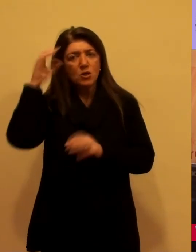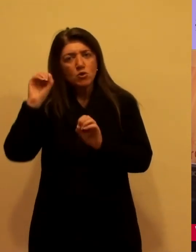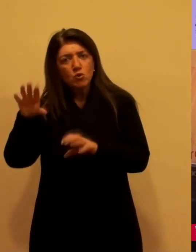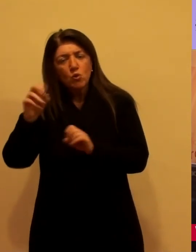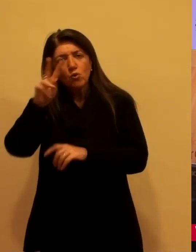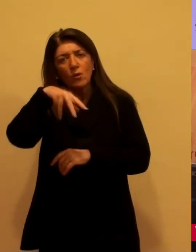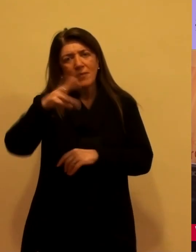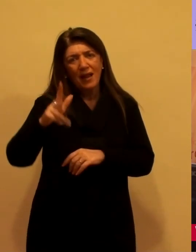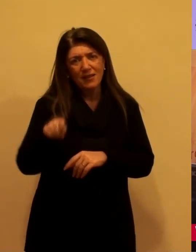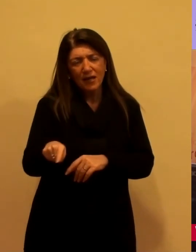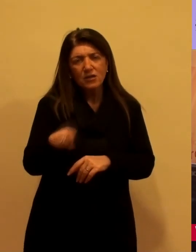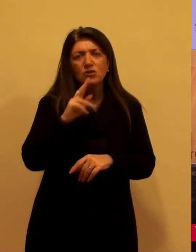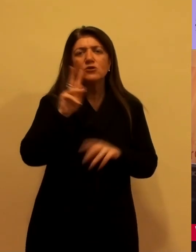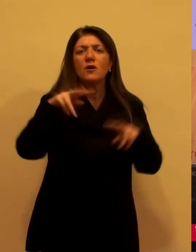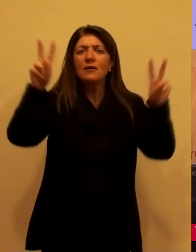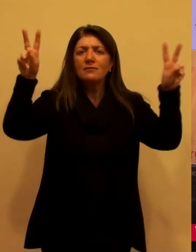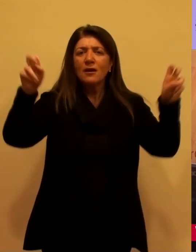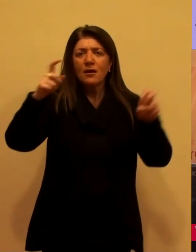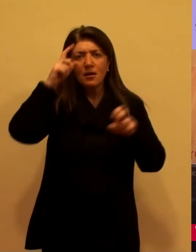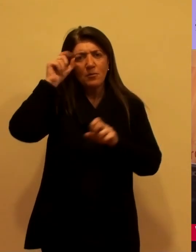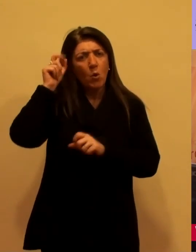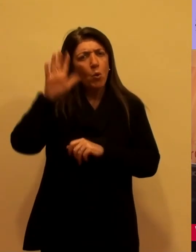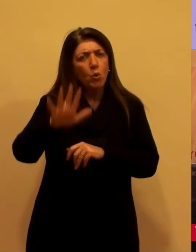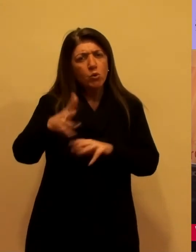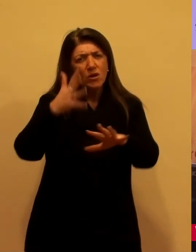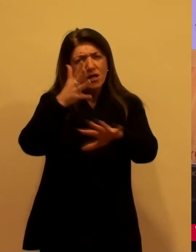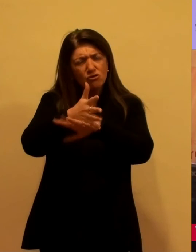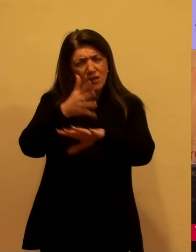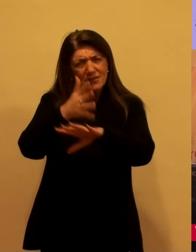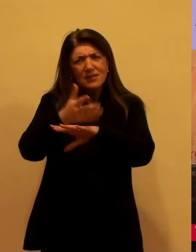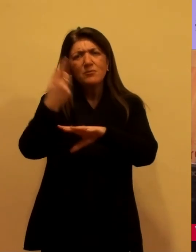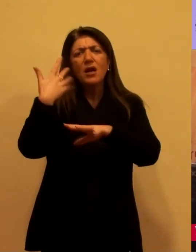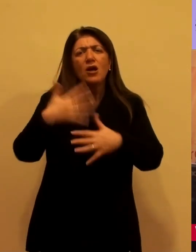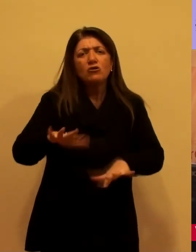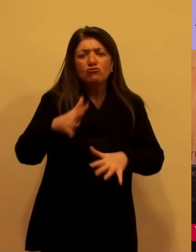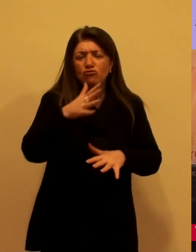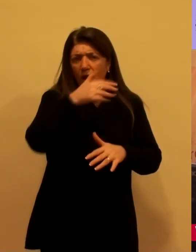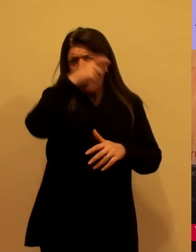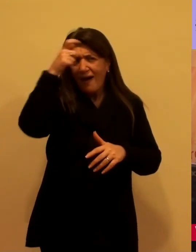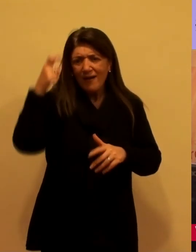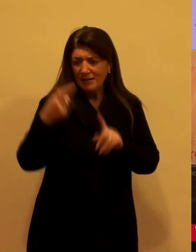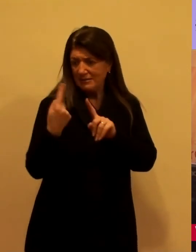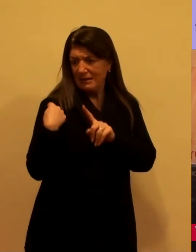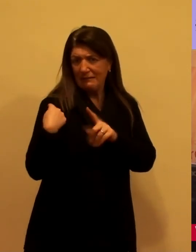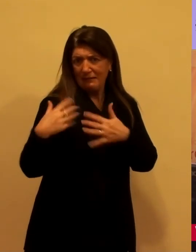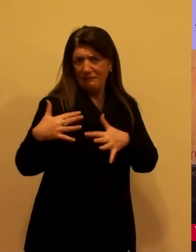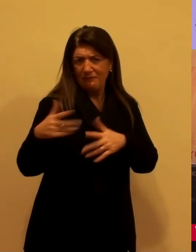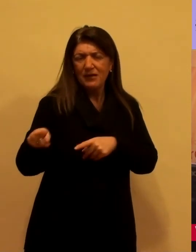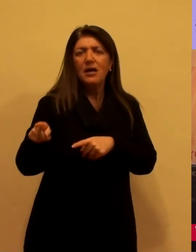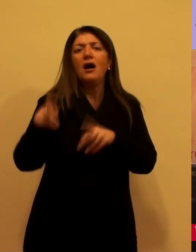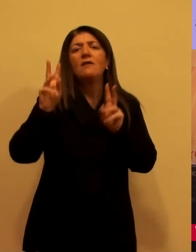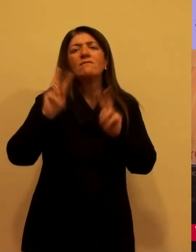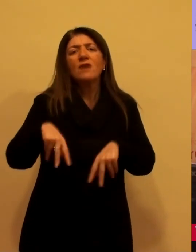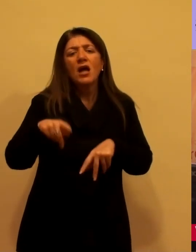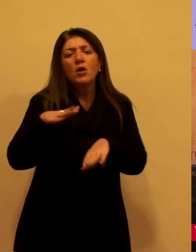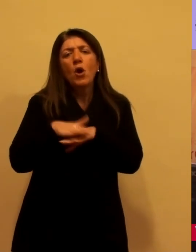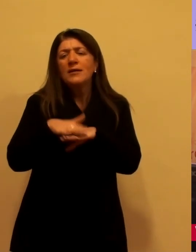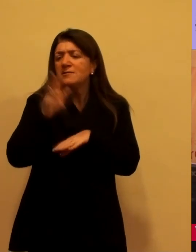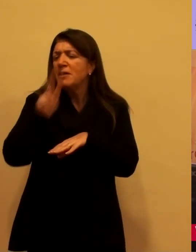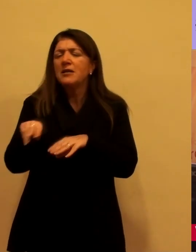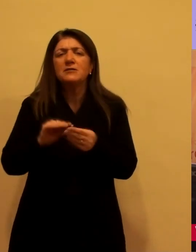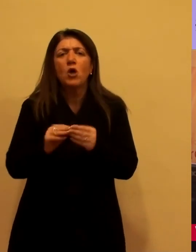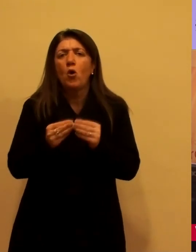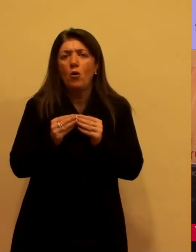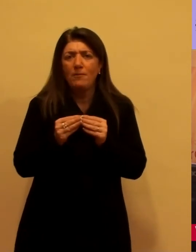è parlato del tema della cultura accessibile che ha avuto luogo nell'estate appena conclusa. Sì. Com'è stata questa esperienza? Se